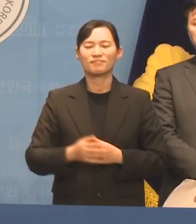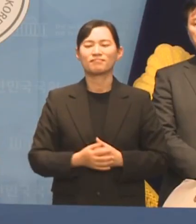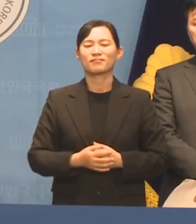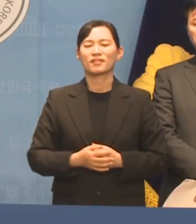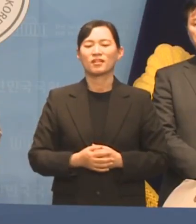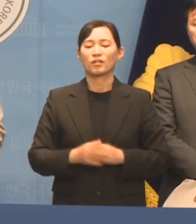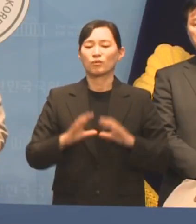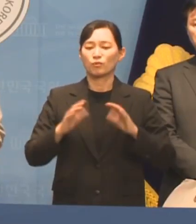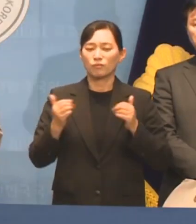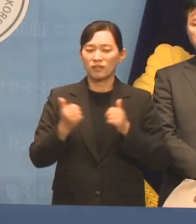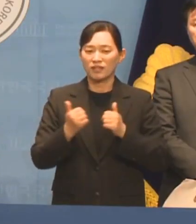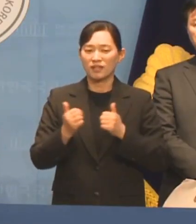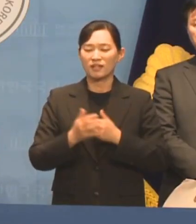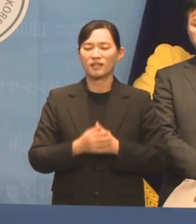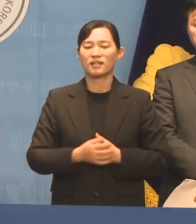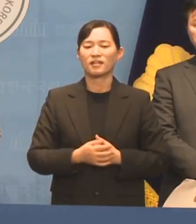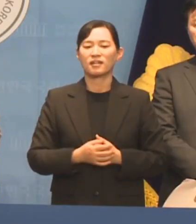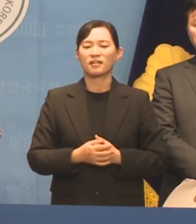여러분, 국회